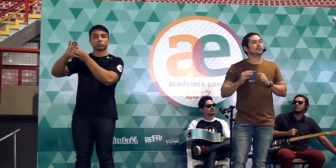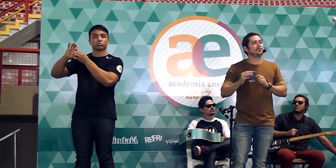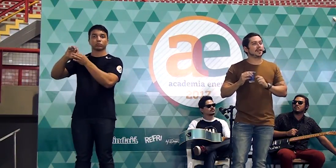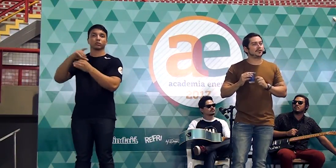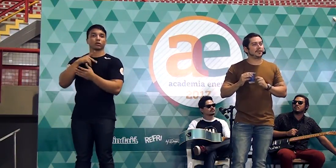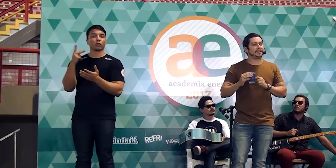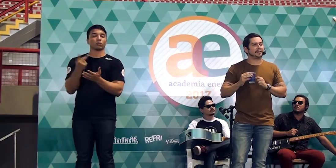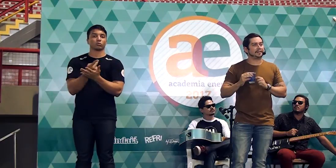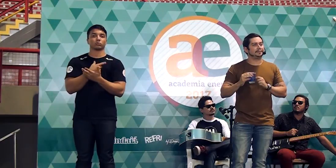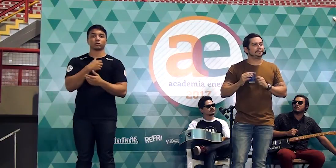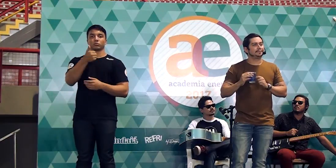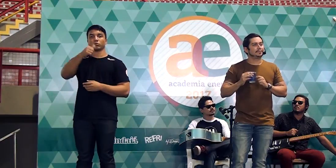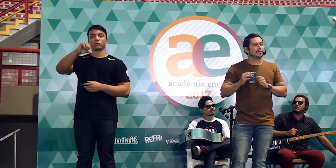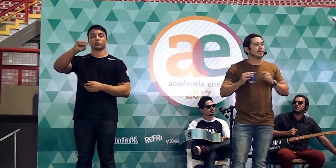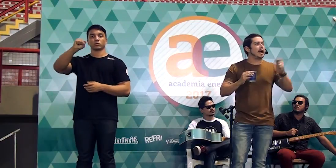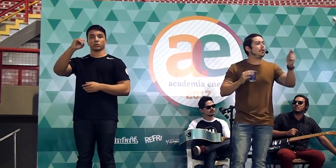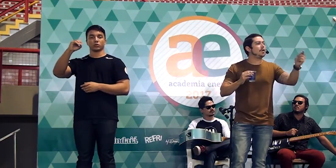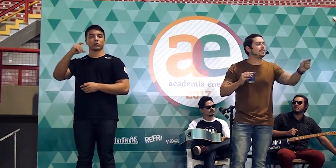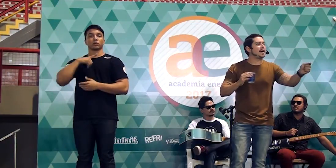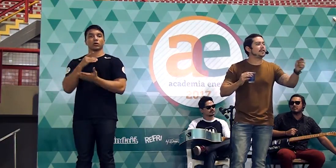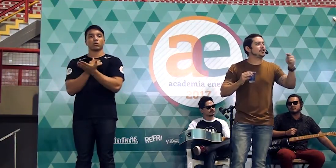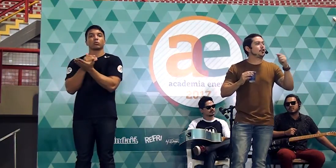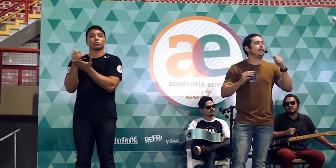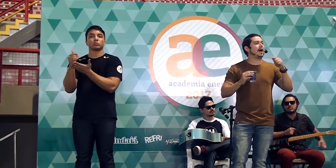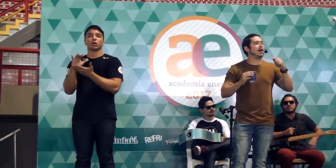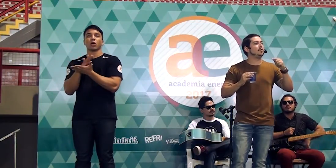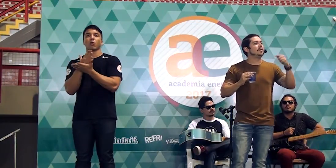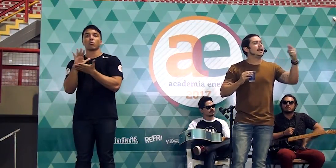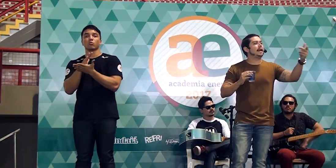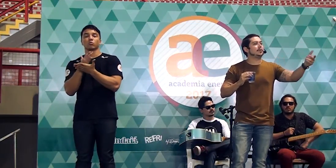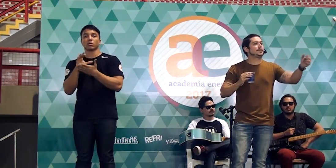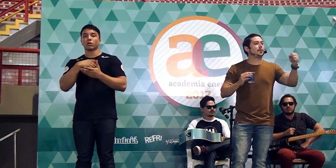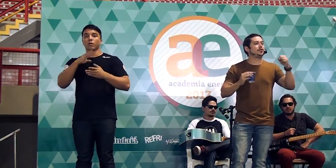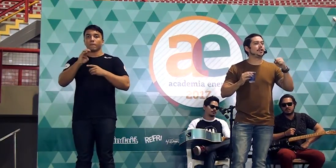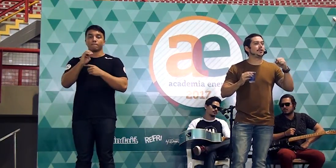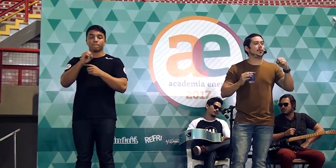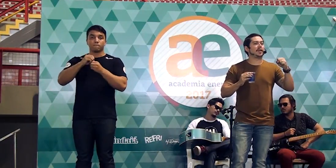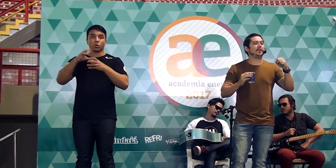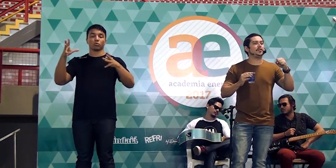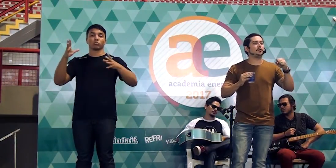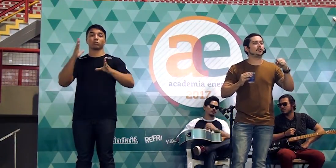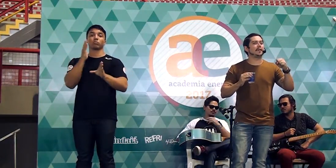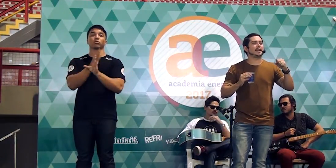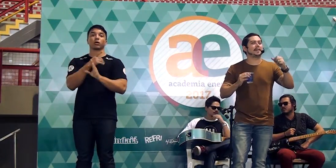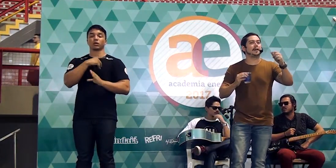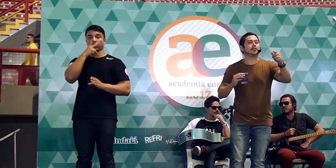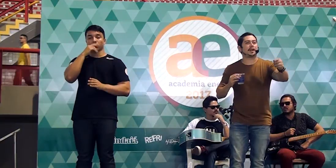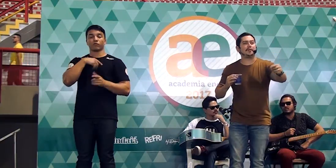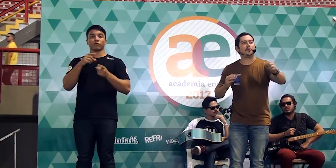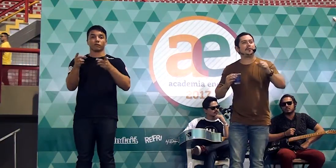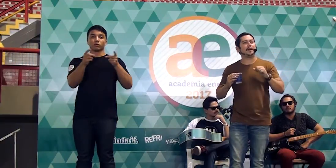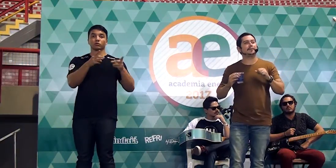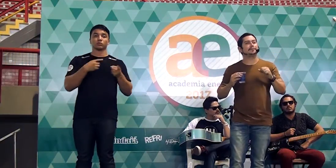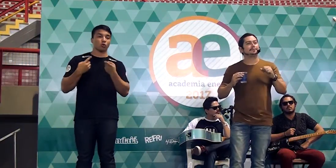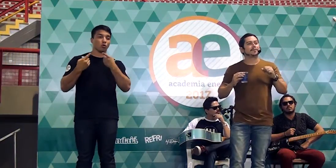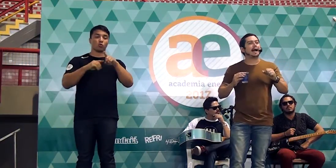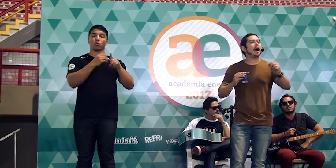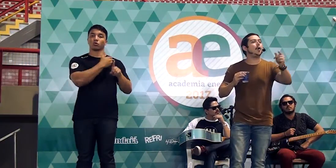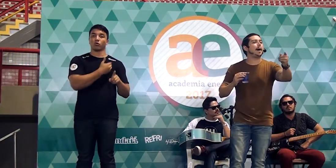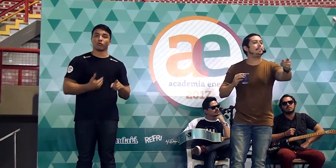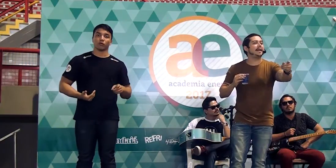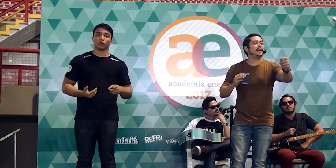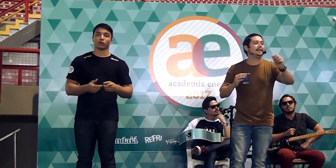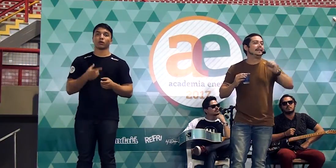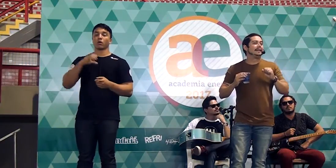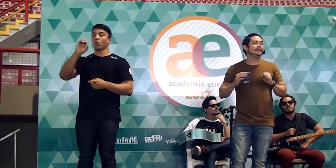no início dos anos 80. Algumas bancas de jornal eram explodidas porque vendiam jornais que criticavam o governo.